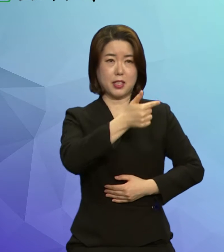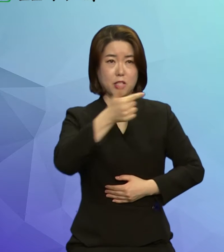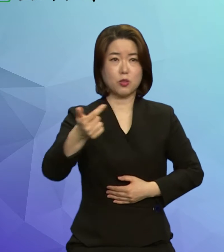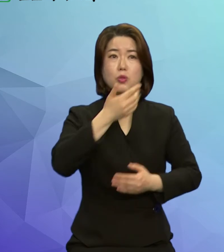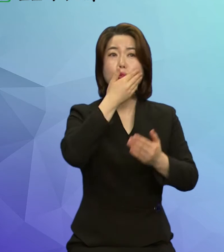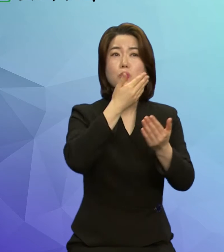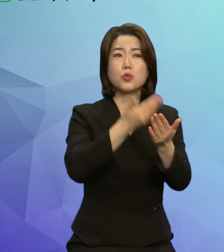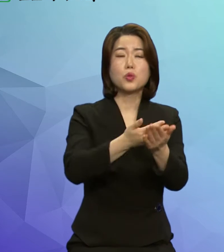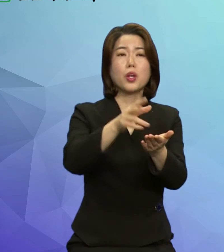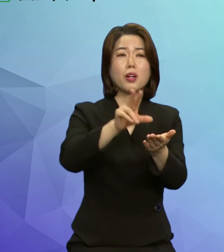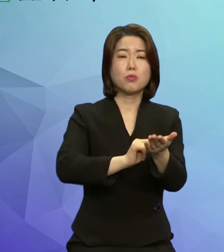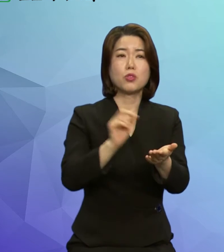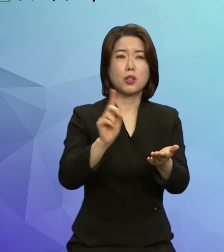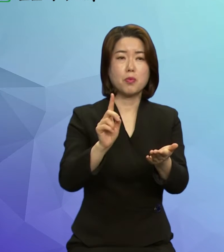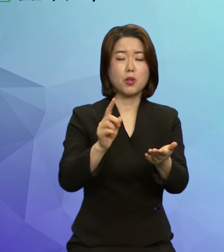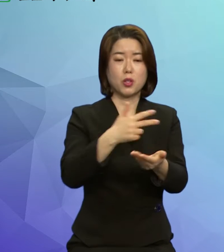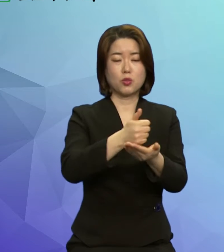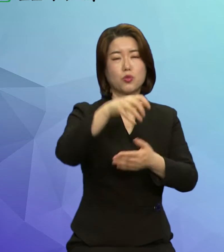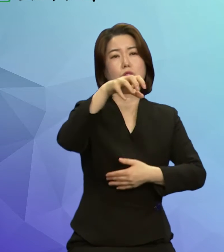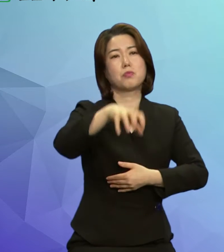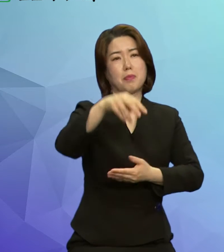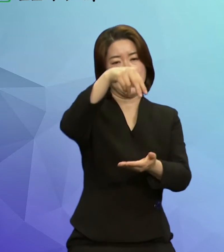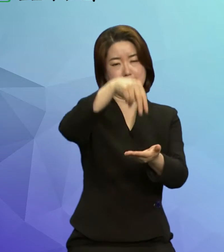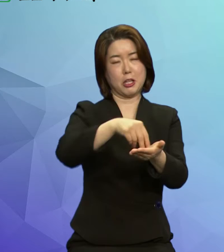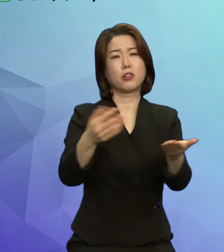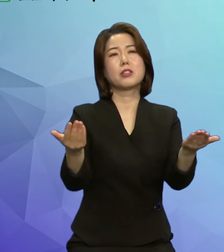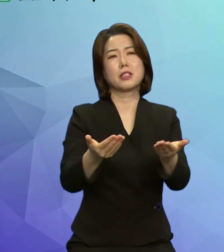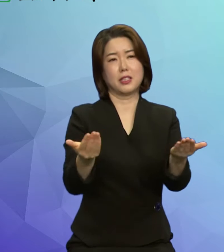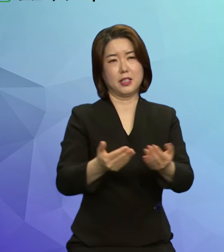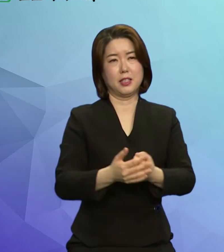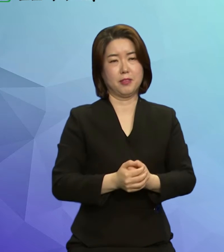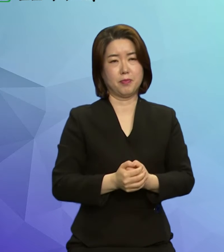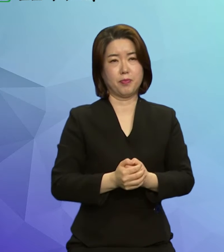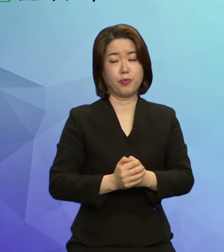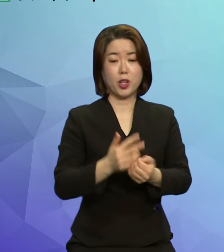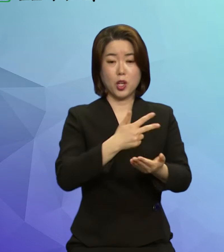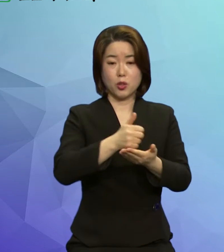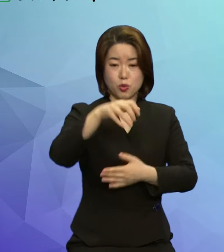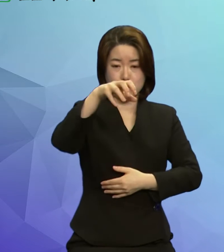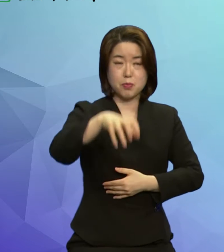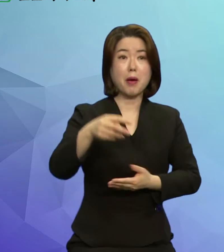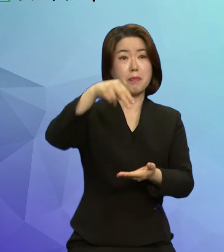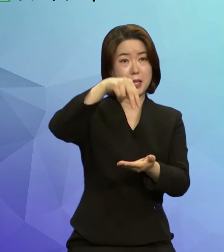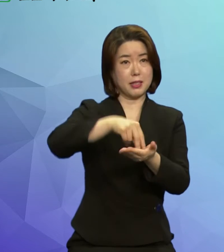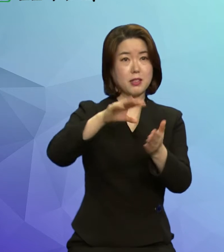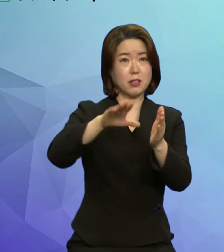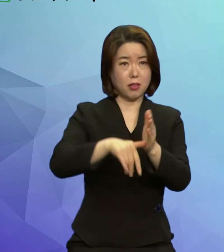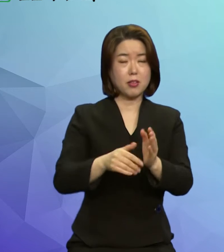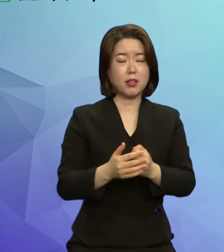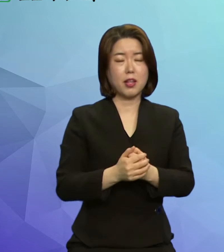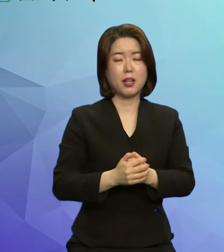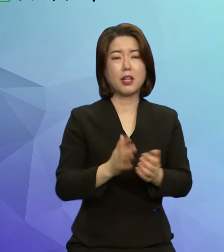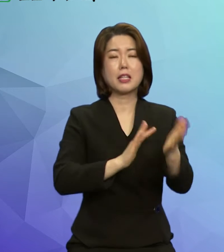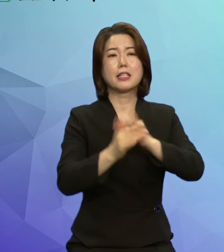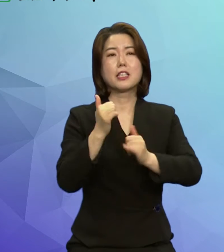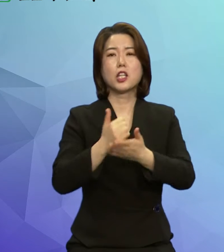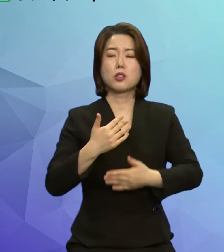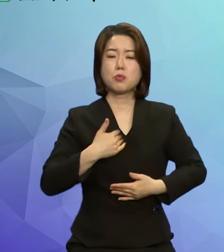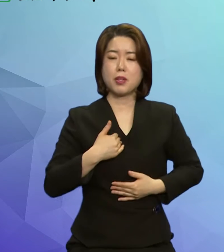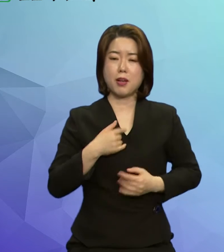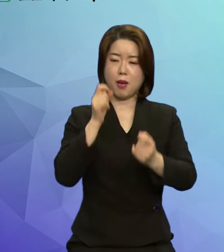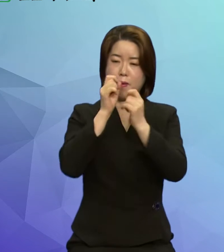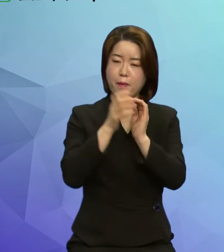문제는 주님 앞에 서는 것입니다. 주님 앞에 설 때 예수님이 나에게 아주